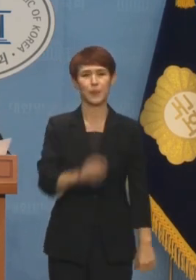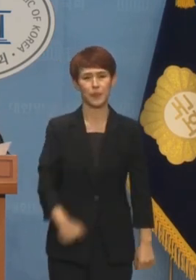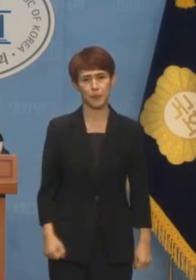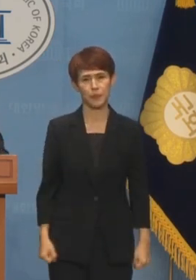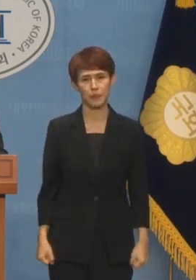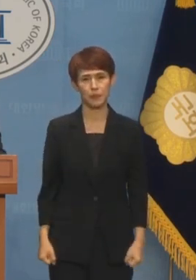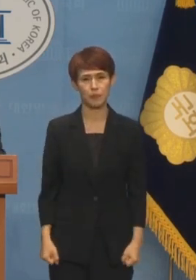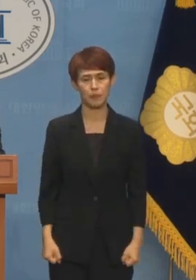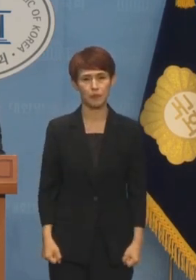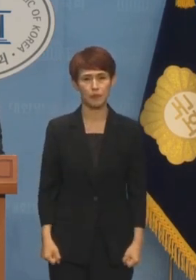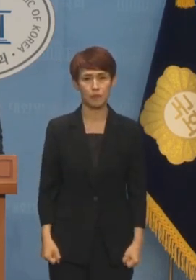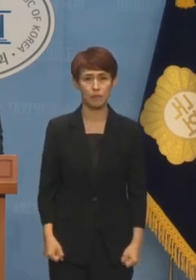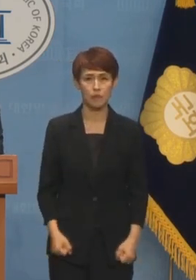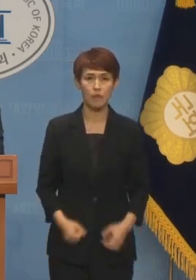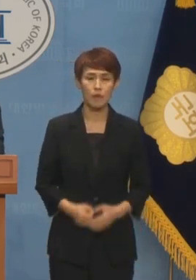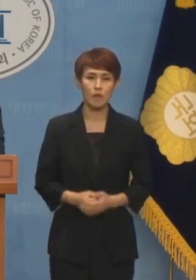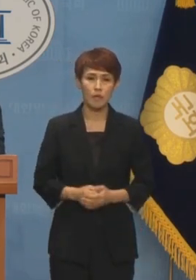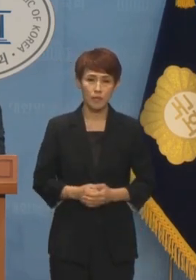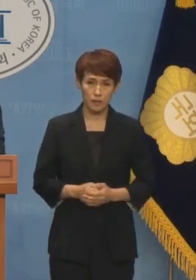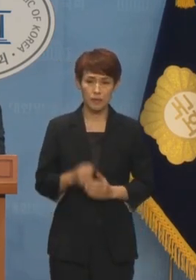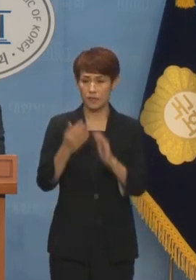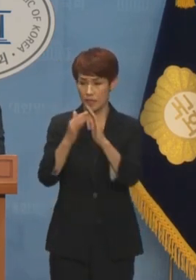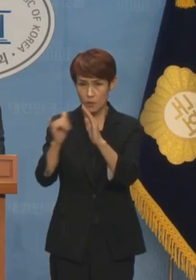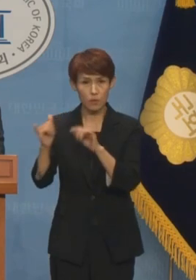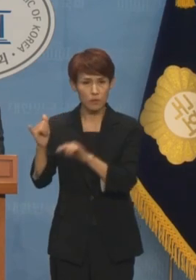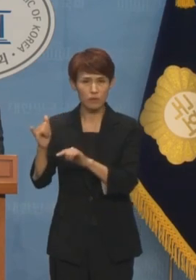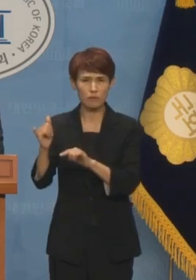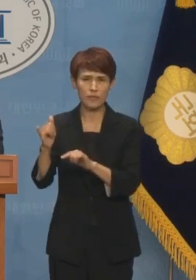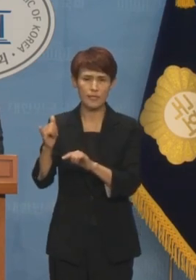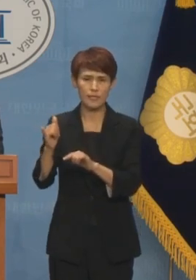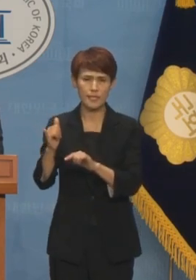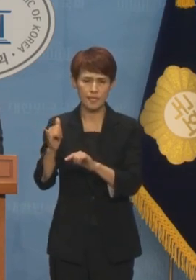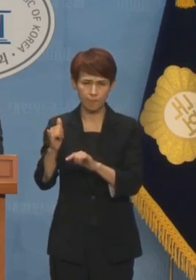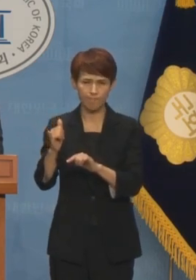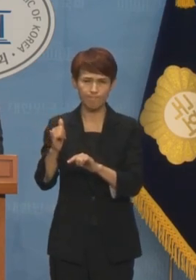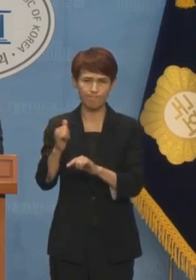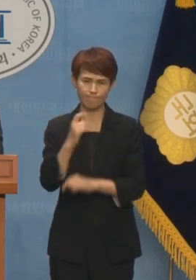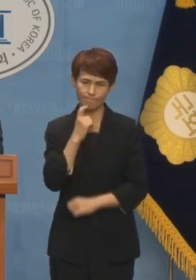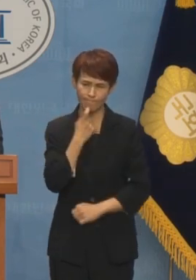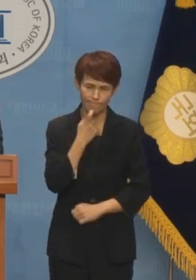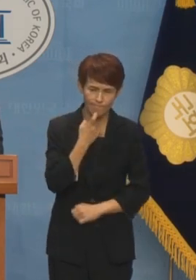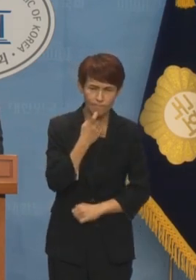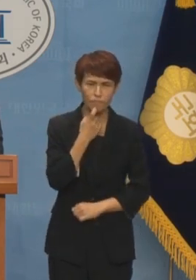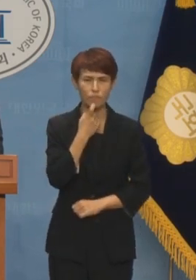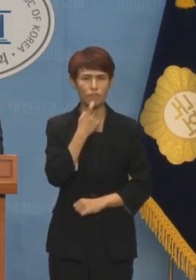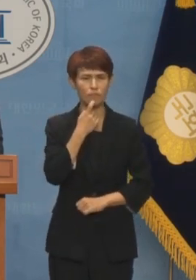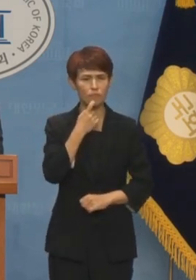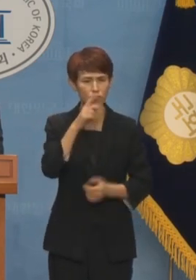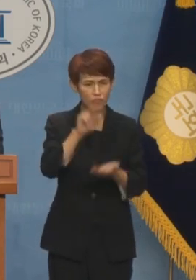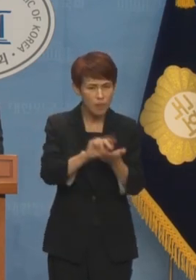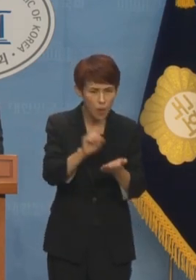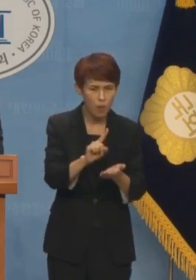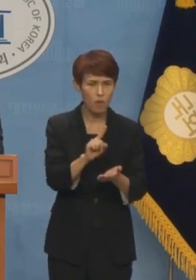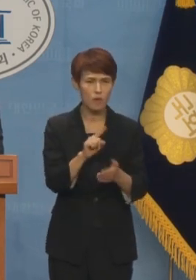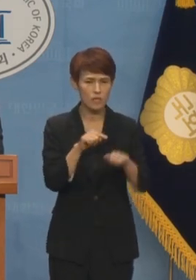가깝습니다. 그럼에도 도연인의 유족은 외롭게 하지만 끈질기게 싸워 나가고